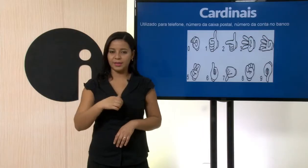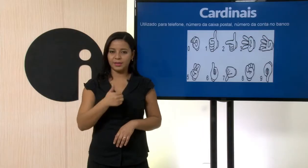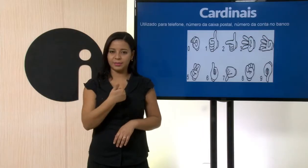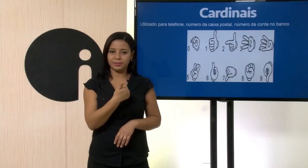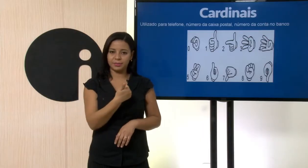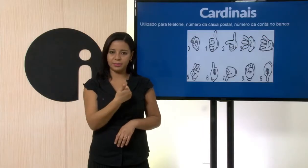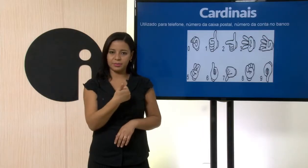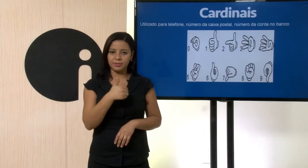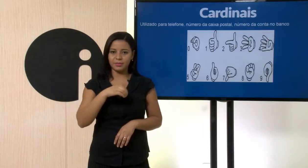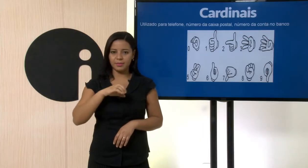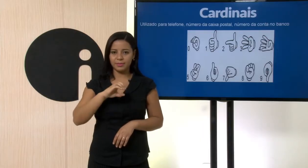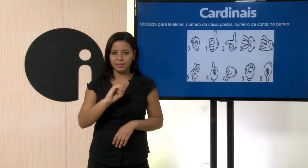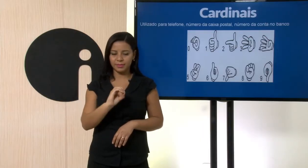10.